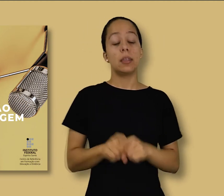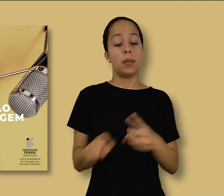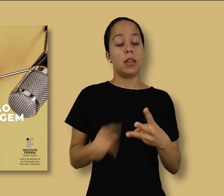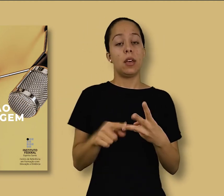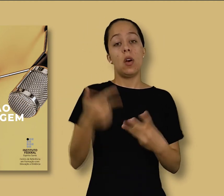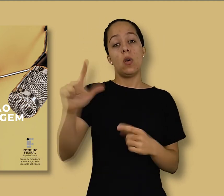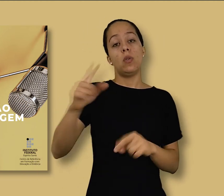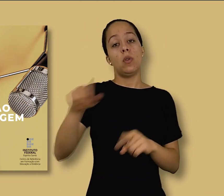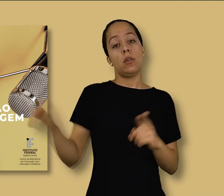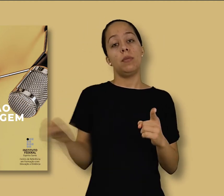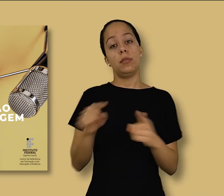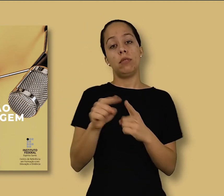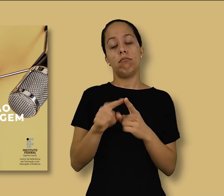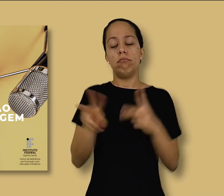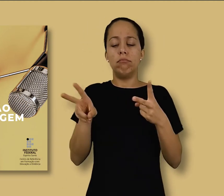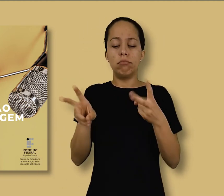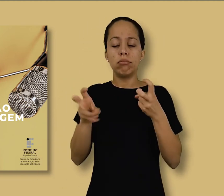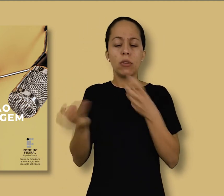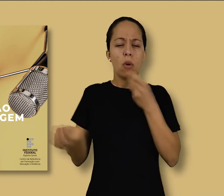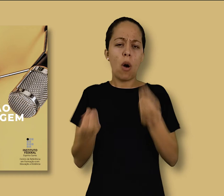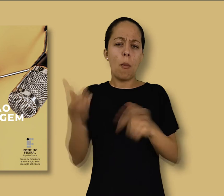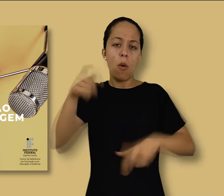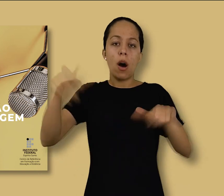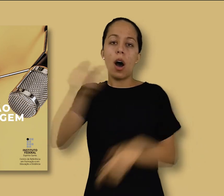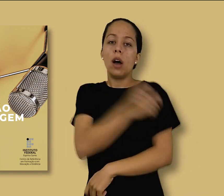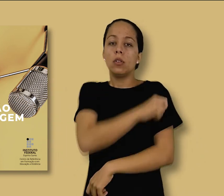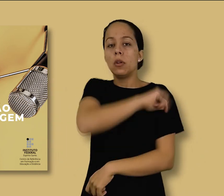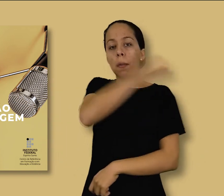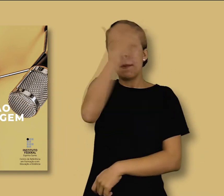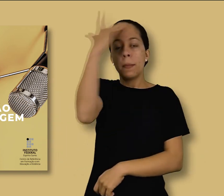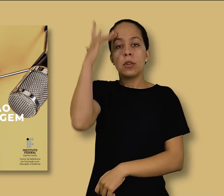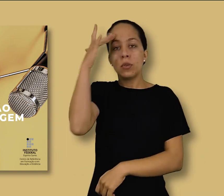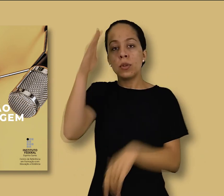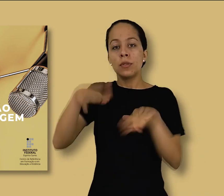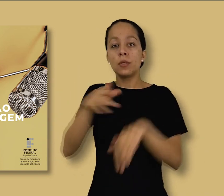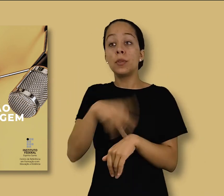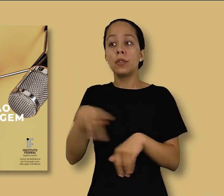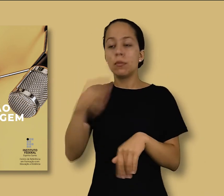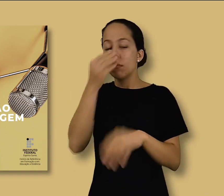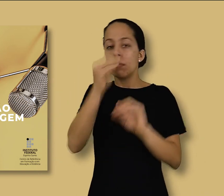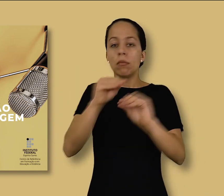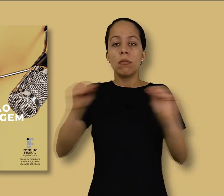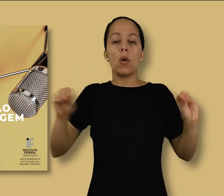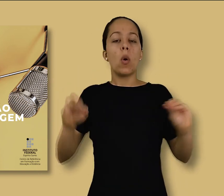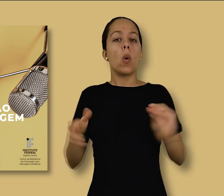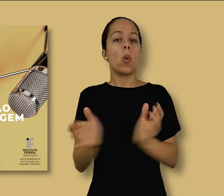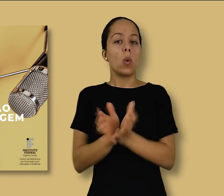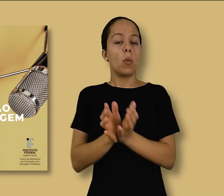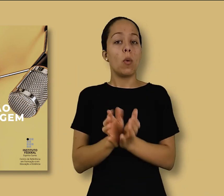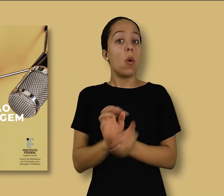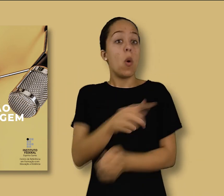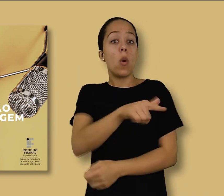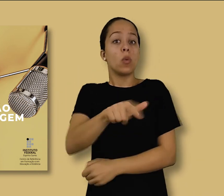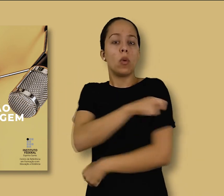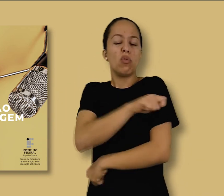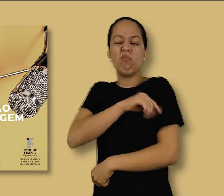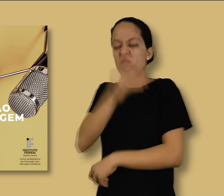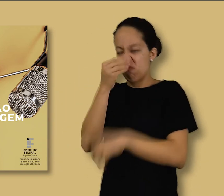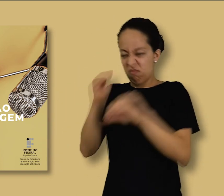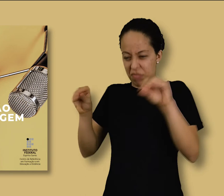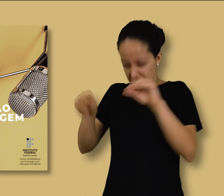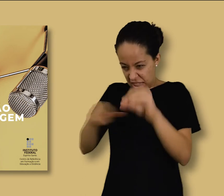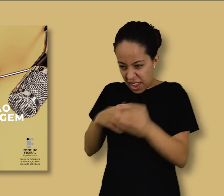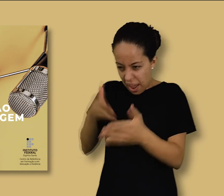que inclusive dá título a nossa disciplina bom outro objetivo é o de reconhecer processo de